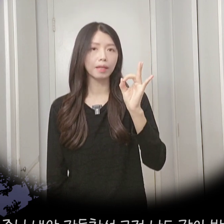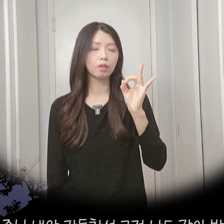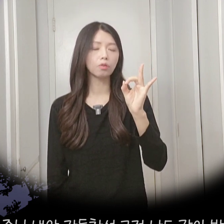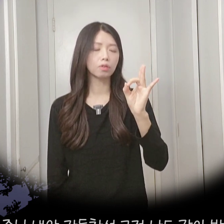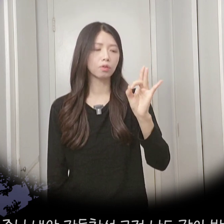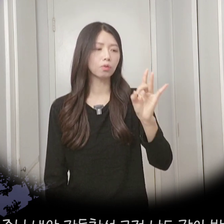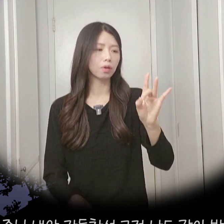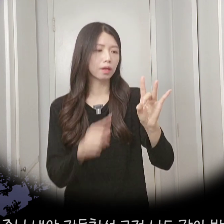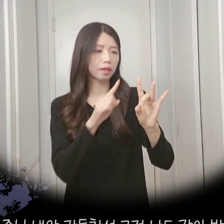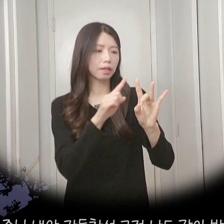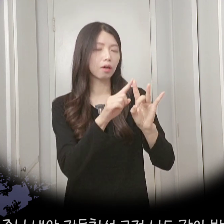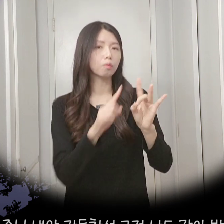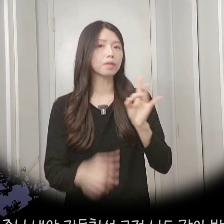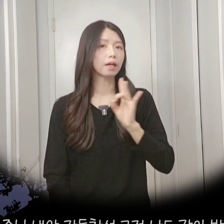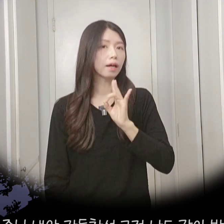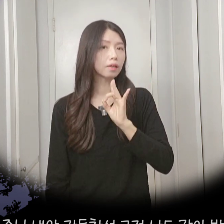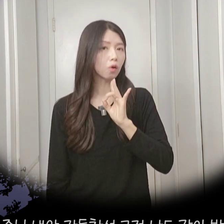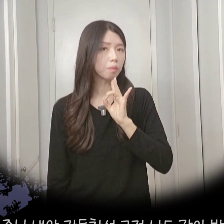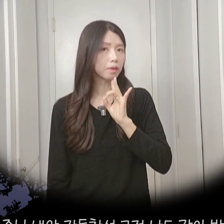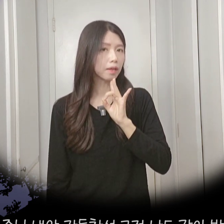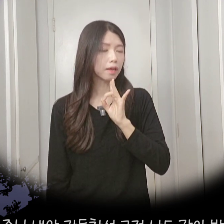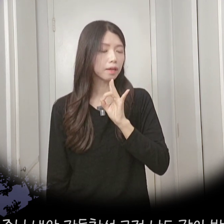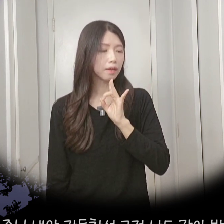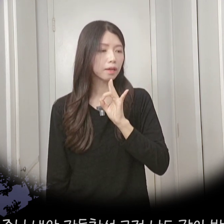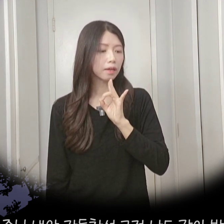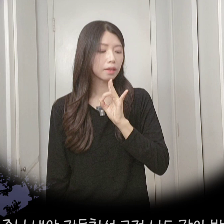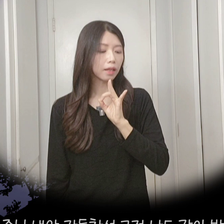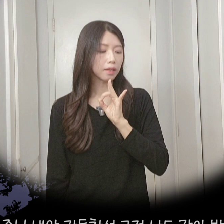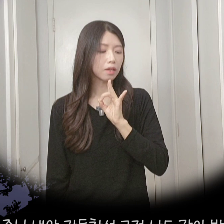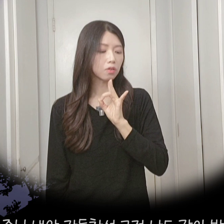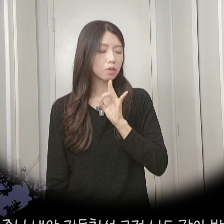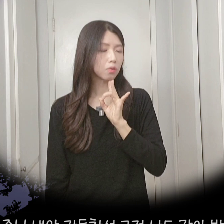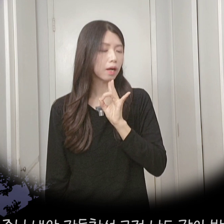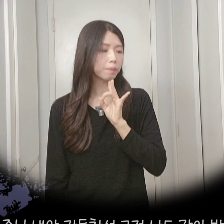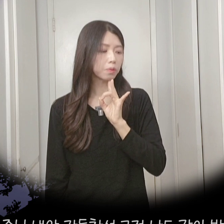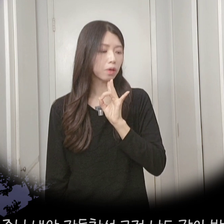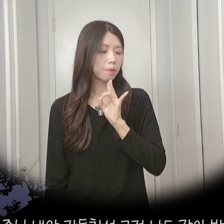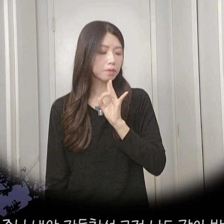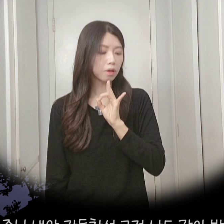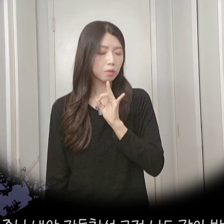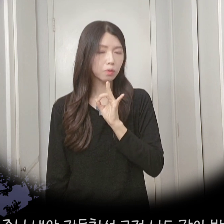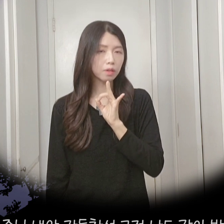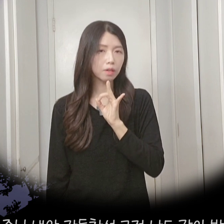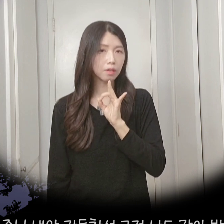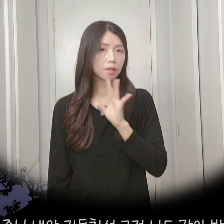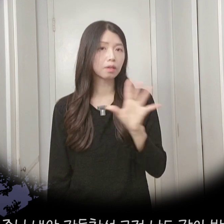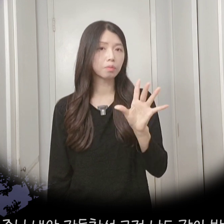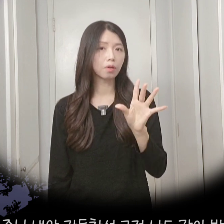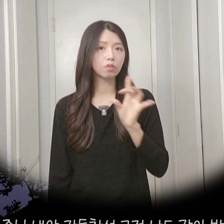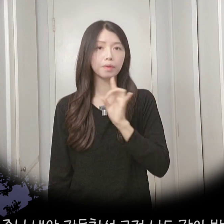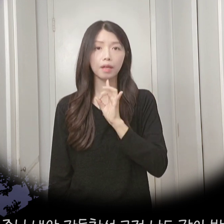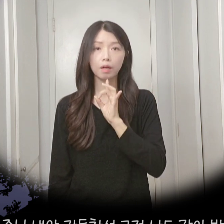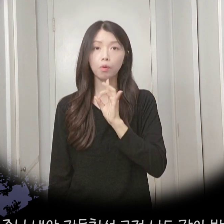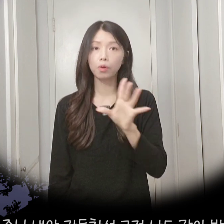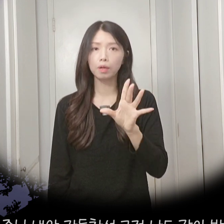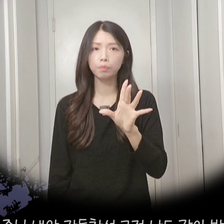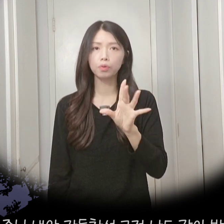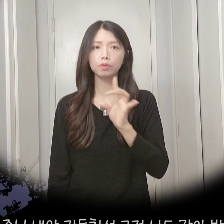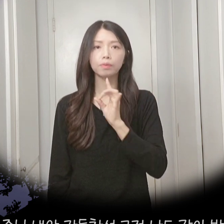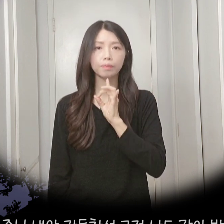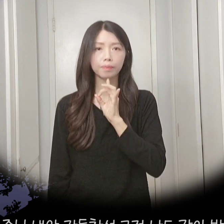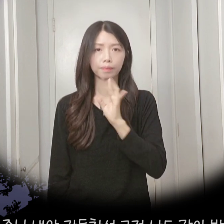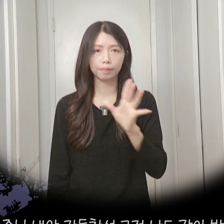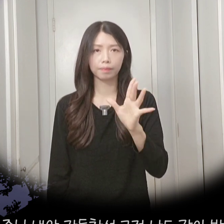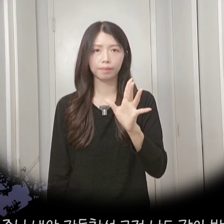동그랗게 만들어 주시고, 이때 검지가 턱 밑에 닿게 해주시고 앞으로 가면서 손을 풀어주시면 돼요. 모모일